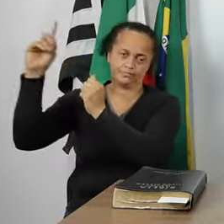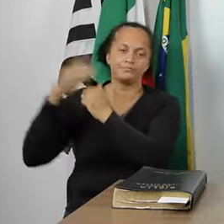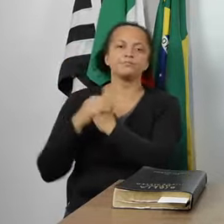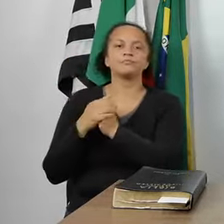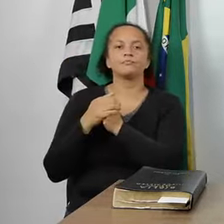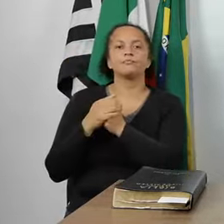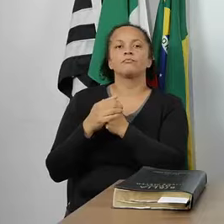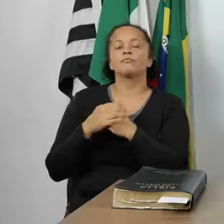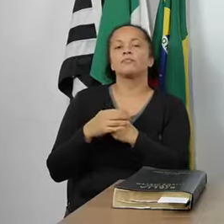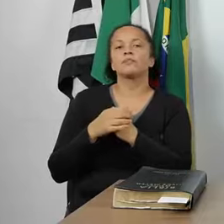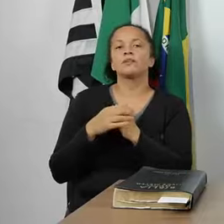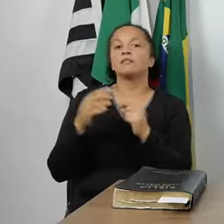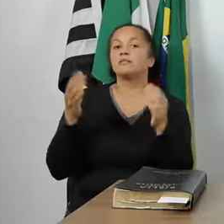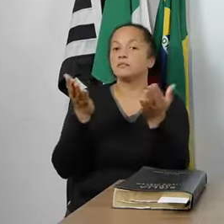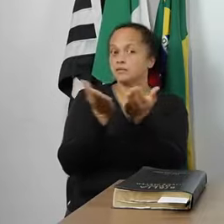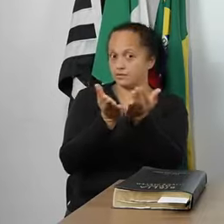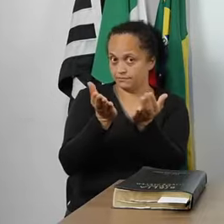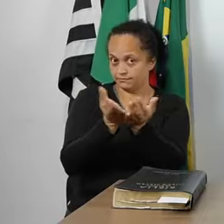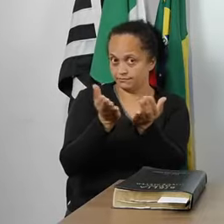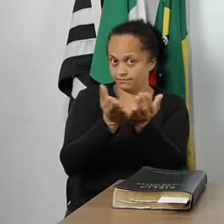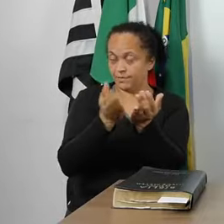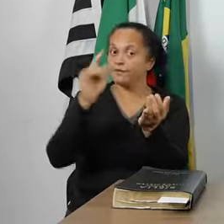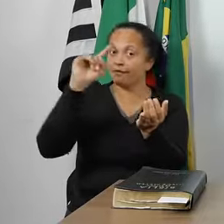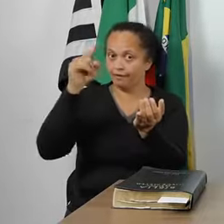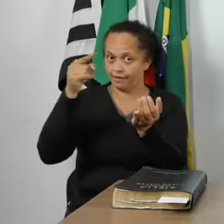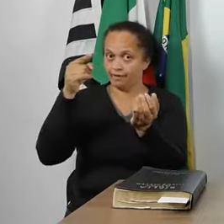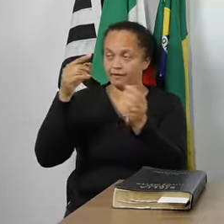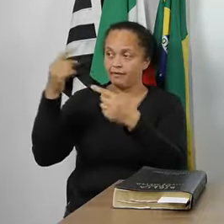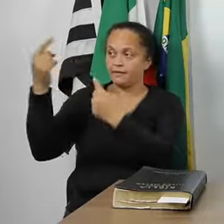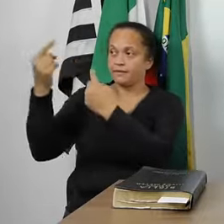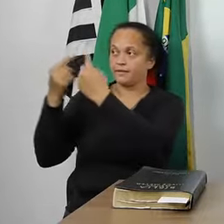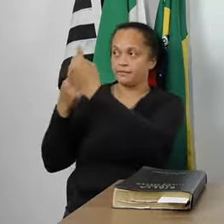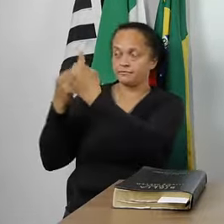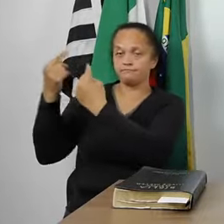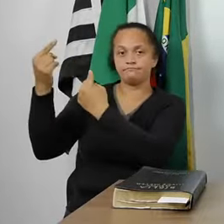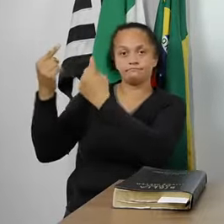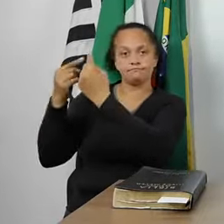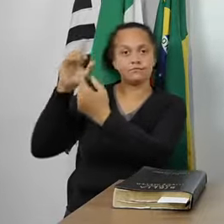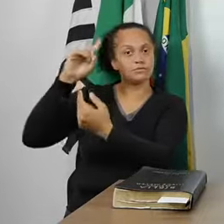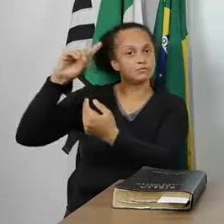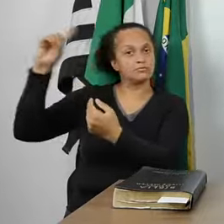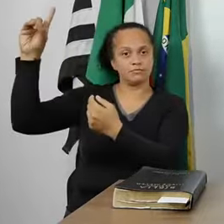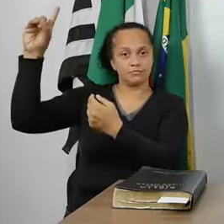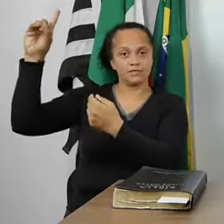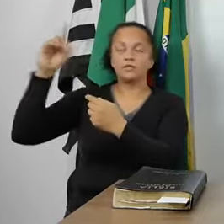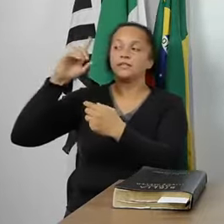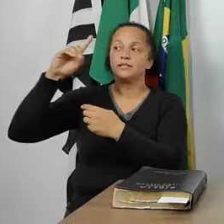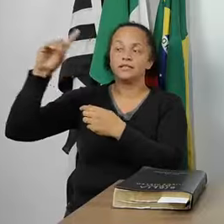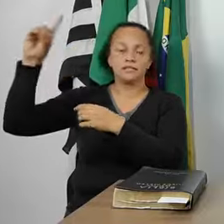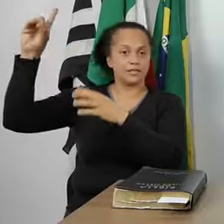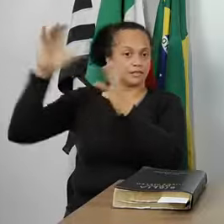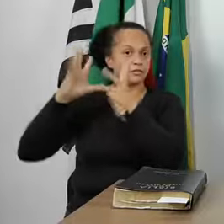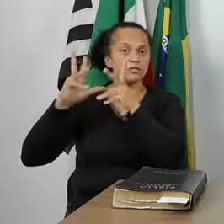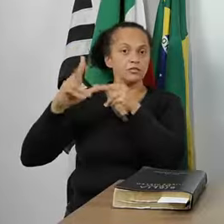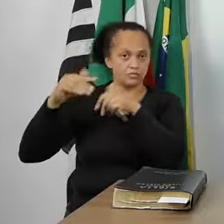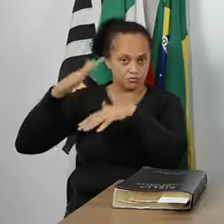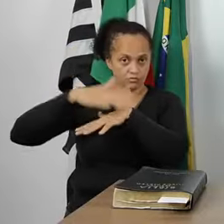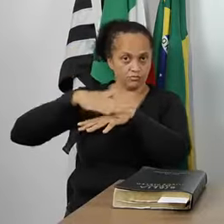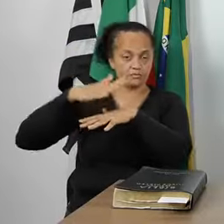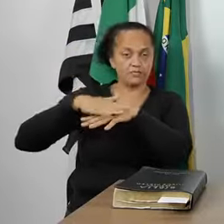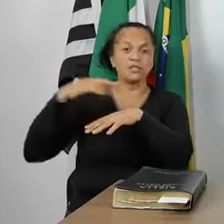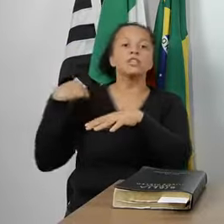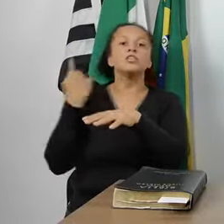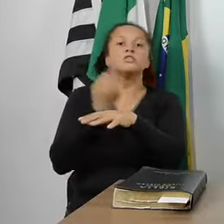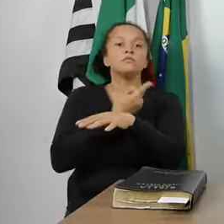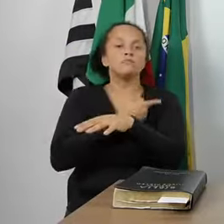é relacionamento com Deus, com o Criador dos céus e da terra, com esse Deus todo-poderoso, nosso